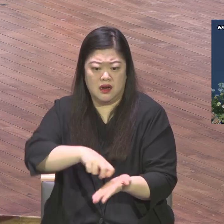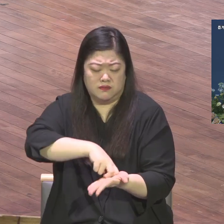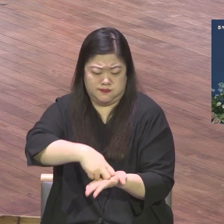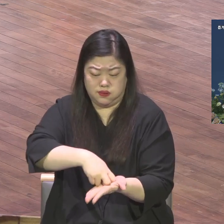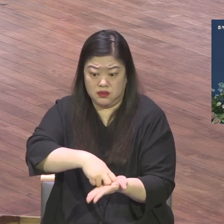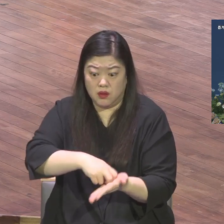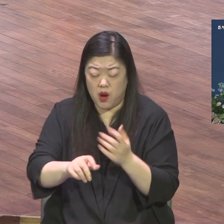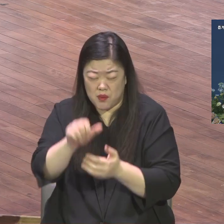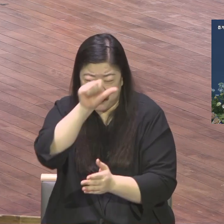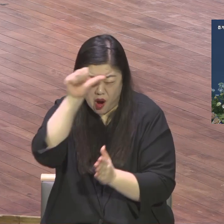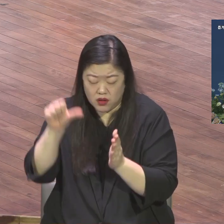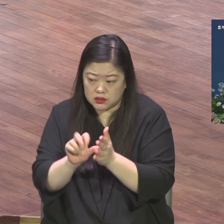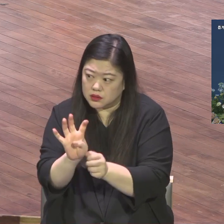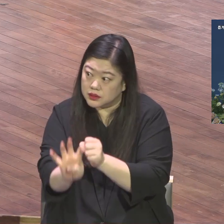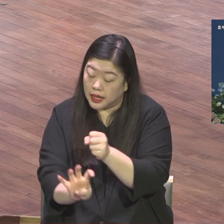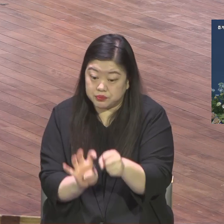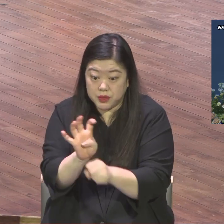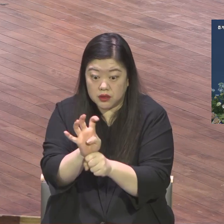일어나가 걸었고 뛰은 거예요.